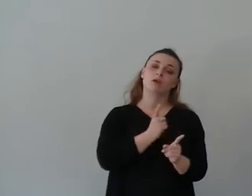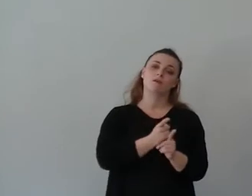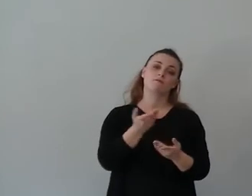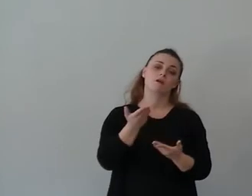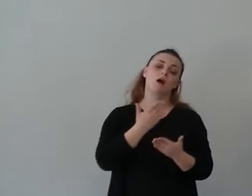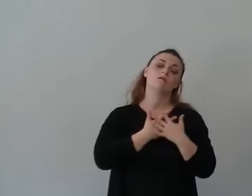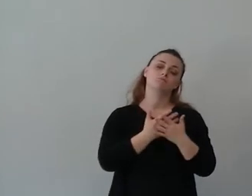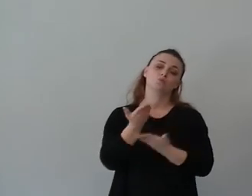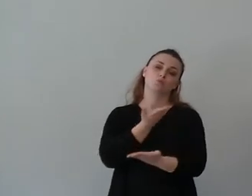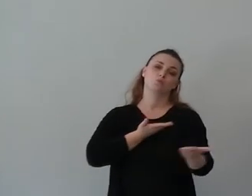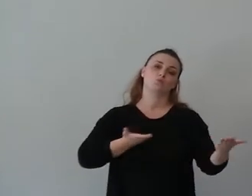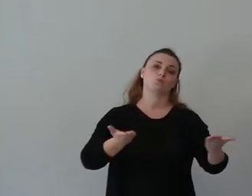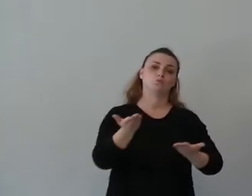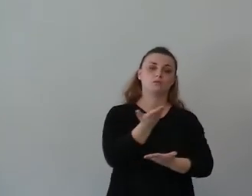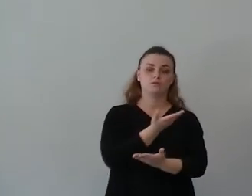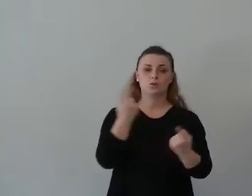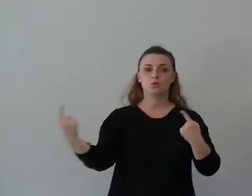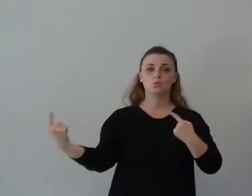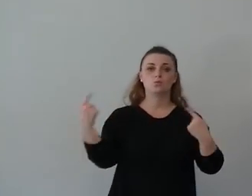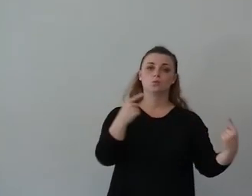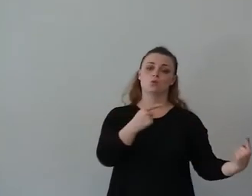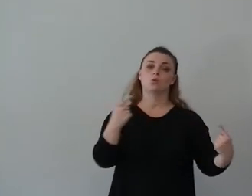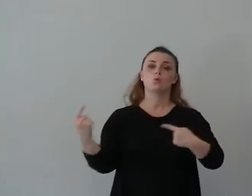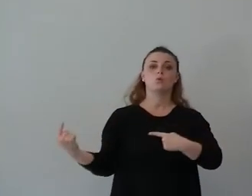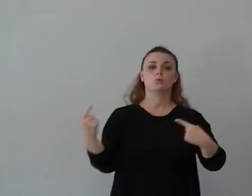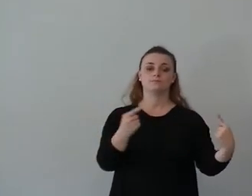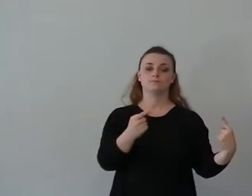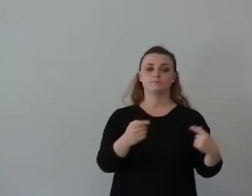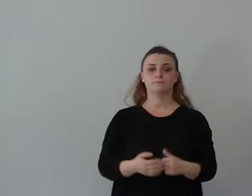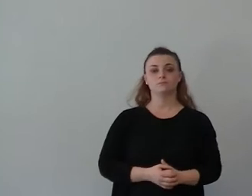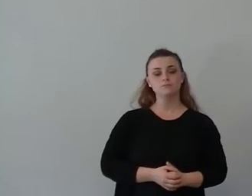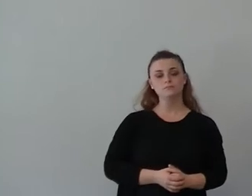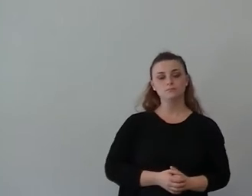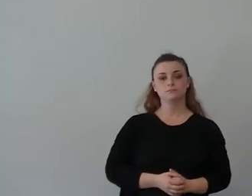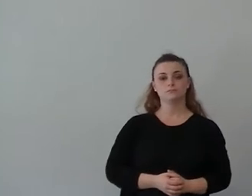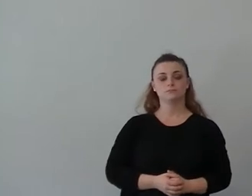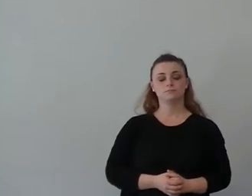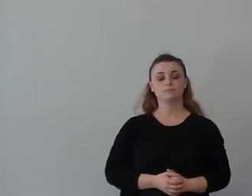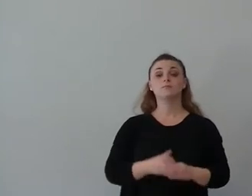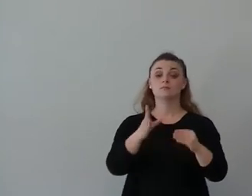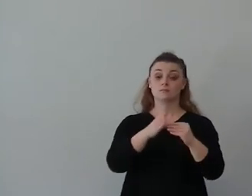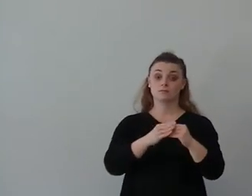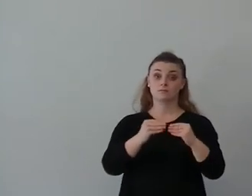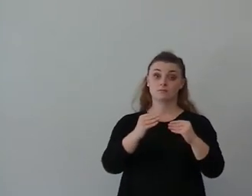this, God will help us to become a better person. Facendo questo, ci aiuterà a